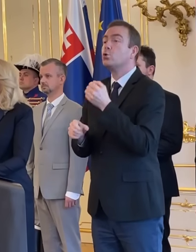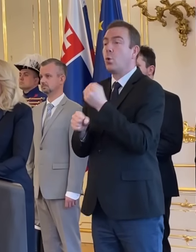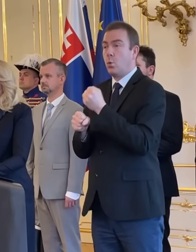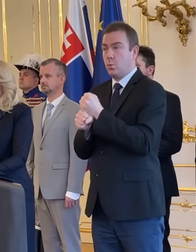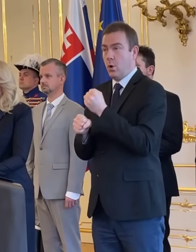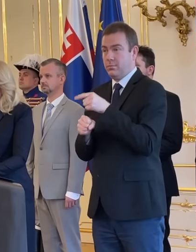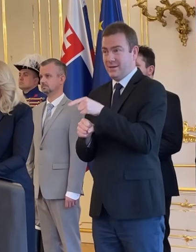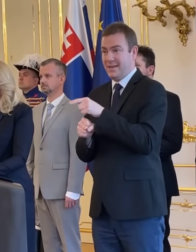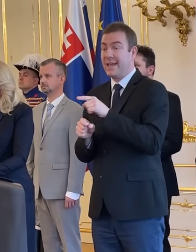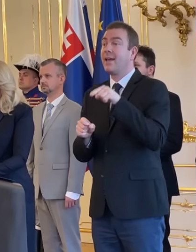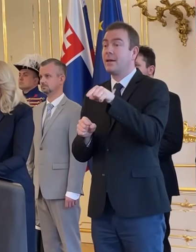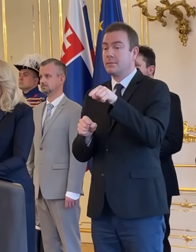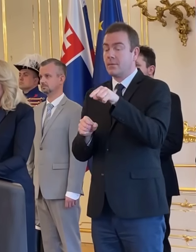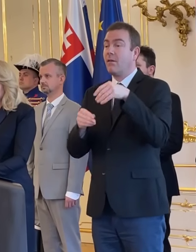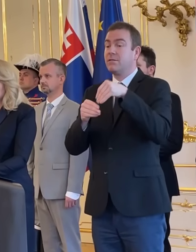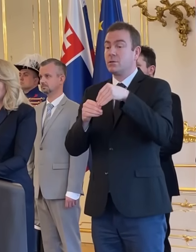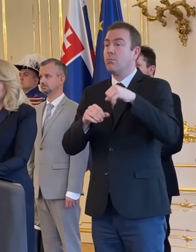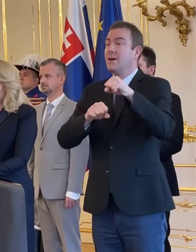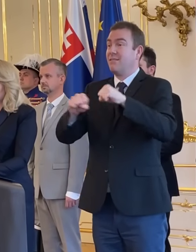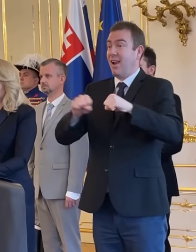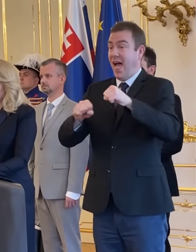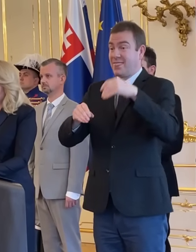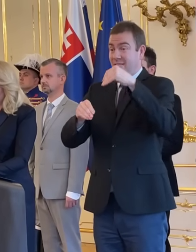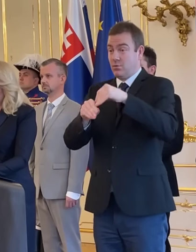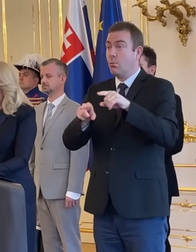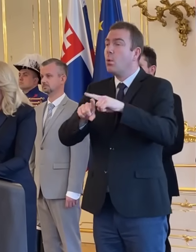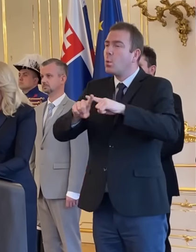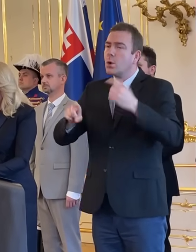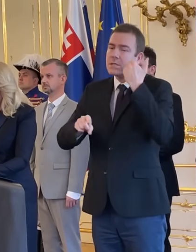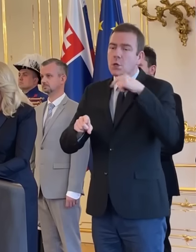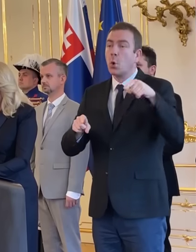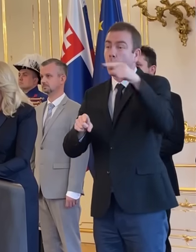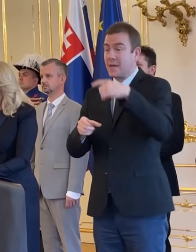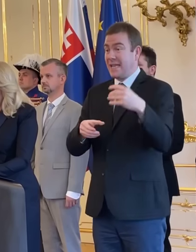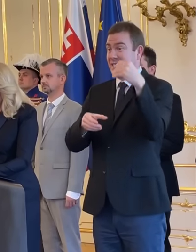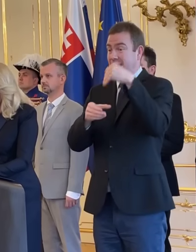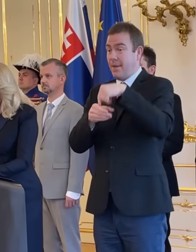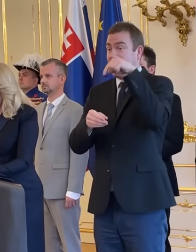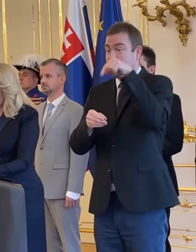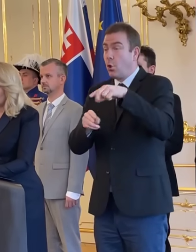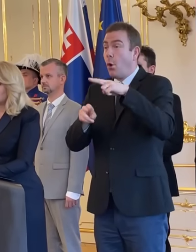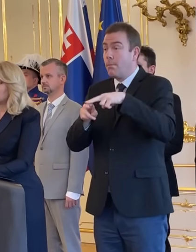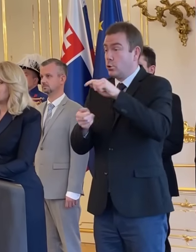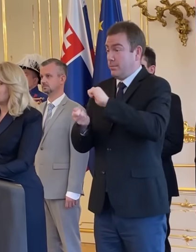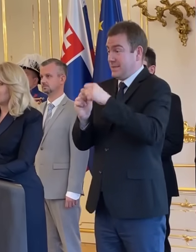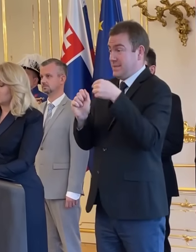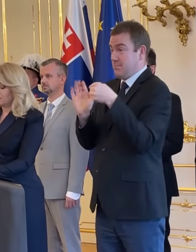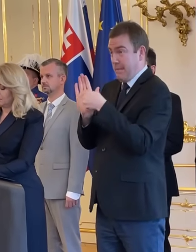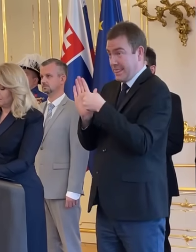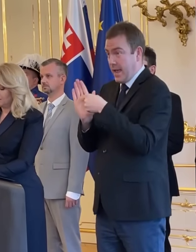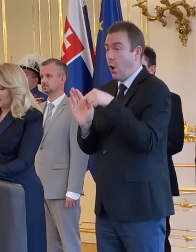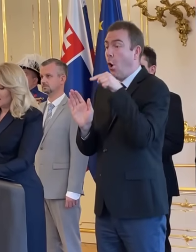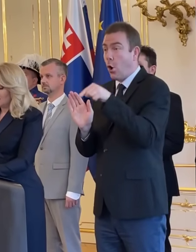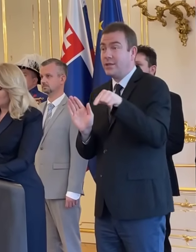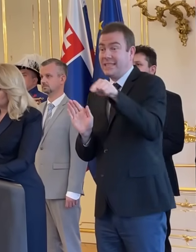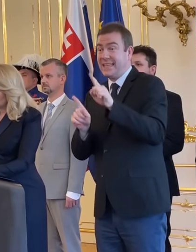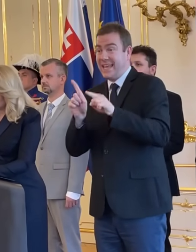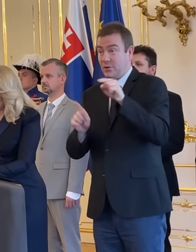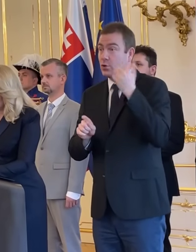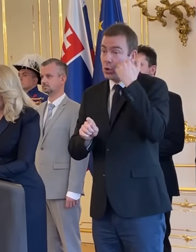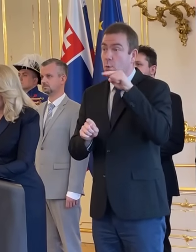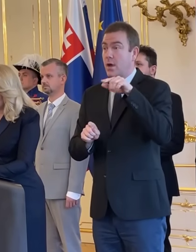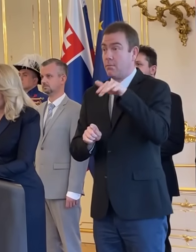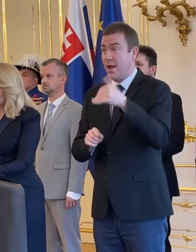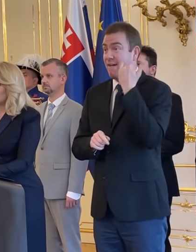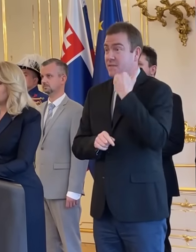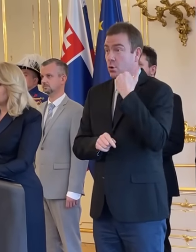prinesie priame výhody. Sama som v mimoriadnom vystúpení v parlamente upozorňovala na mnohé riziká novely. Ale tiež